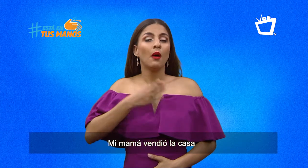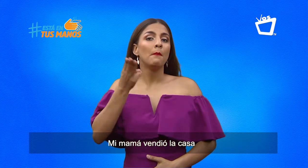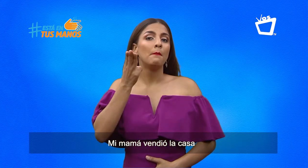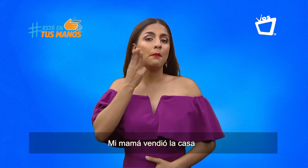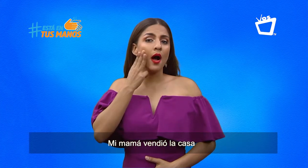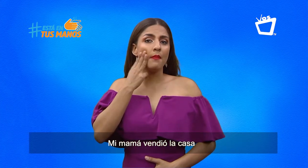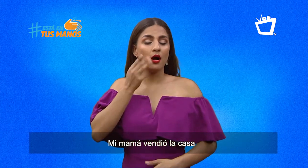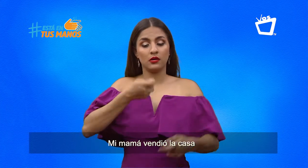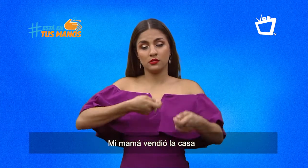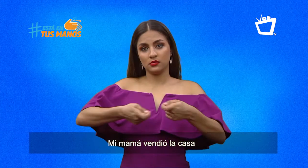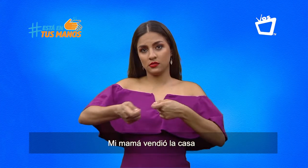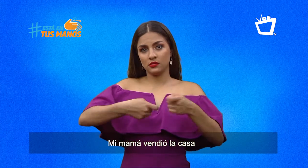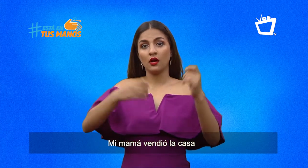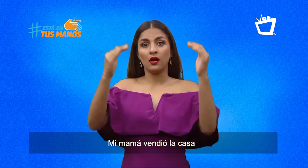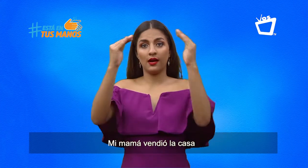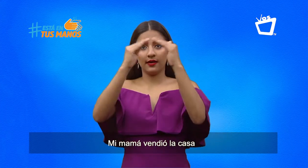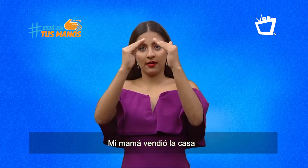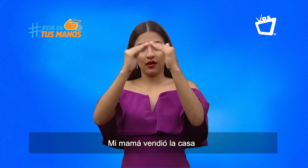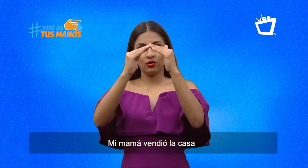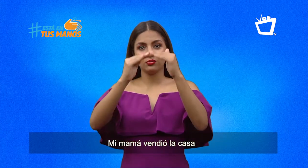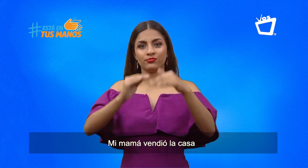mi mamá vendió la casa